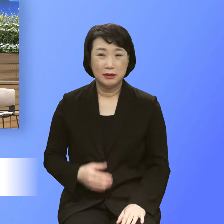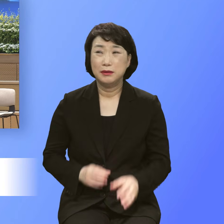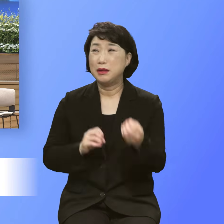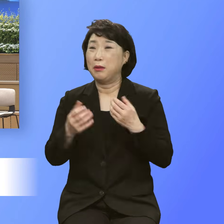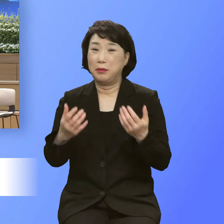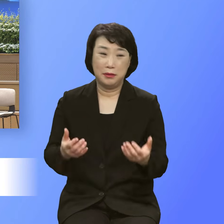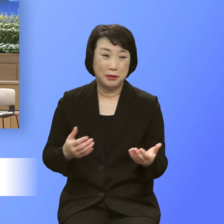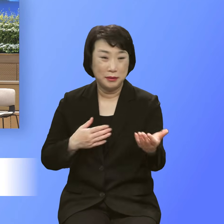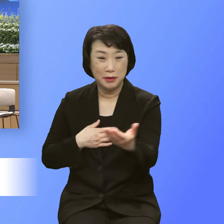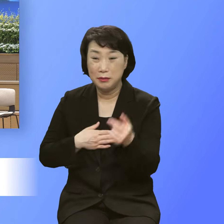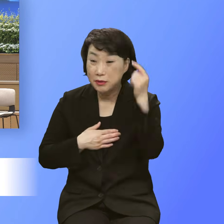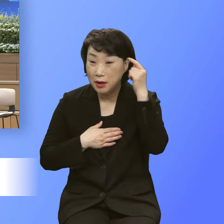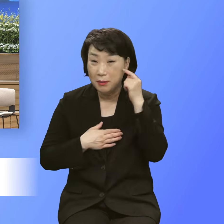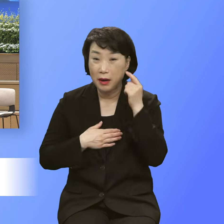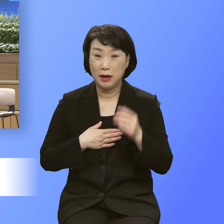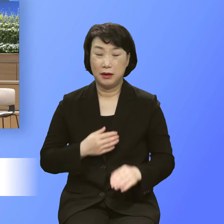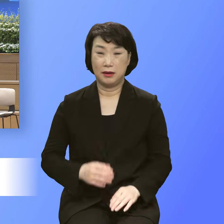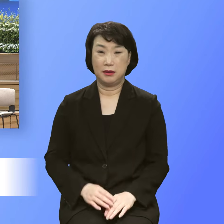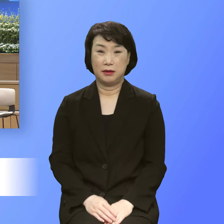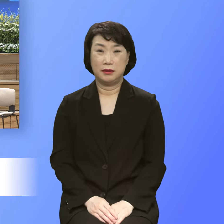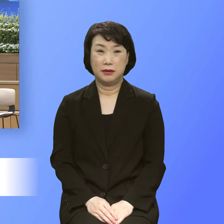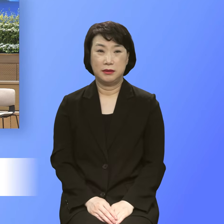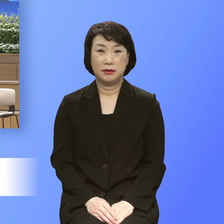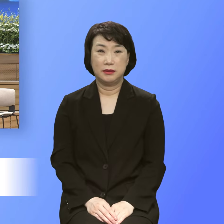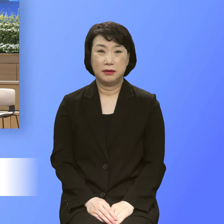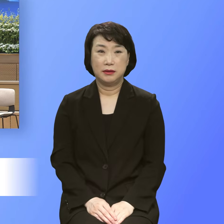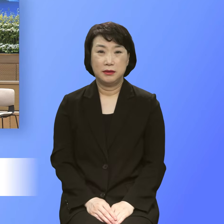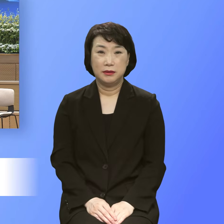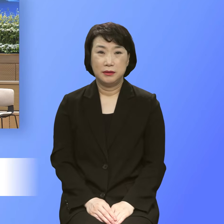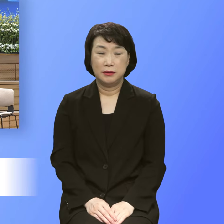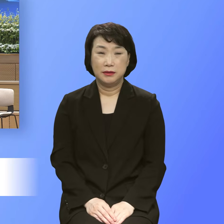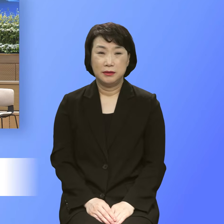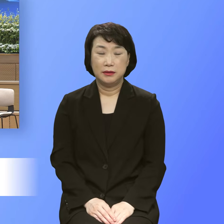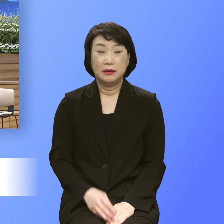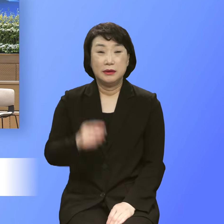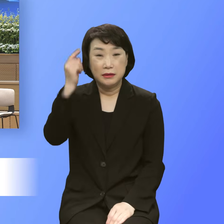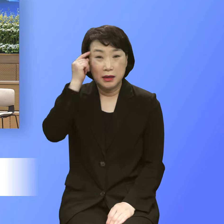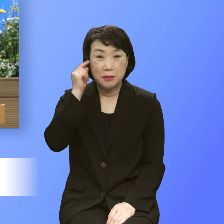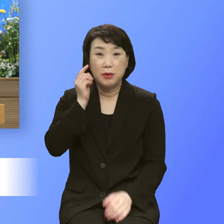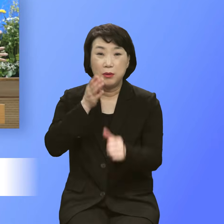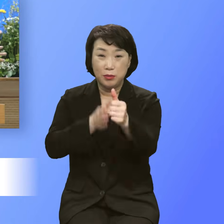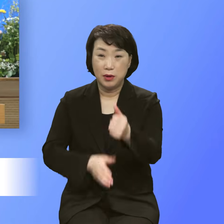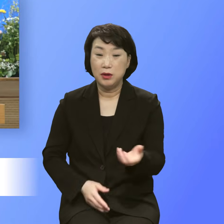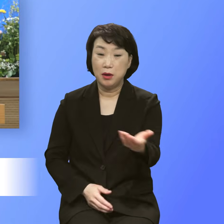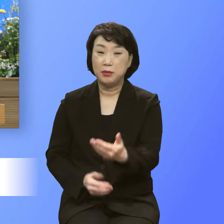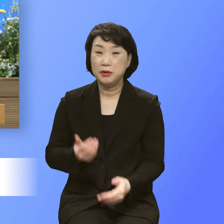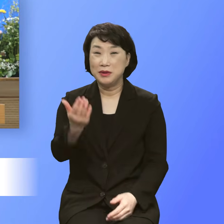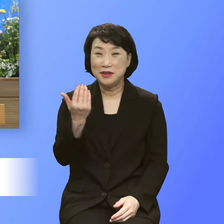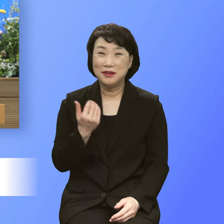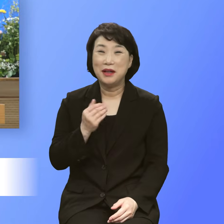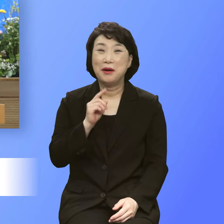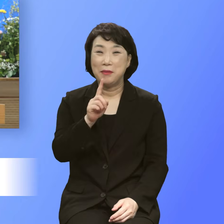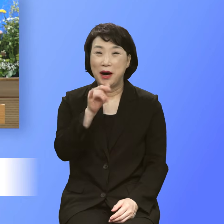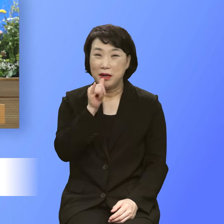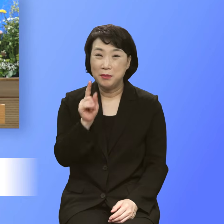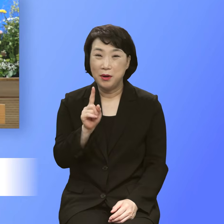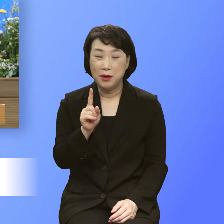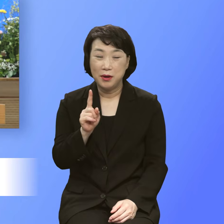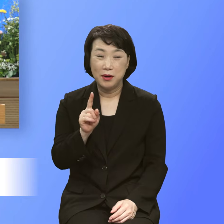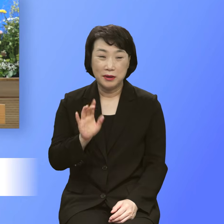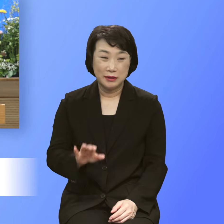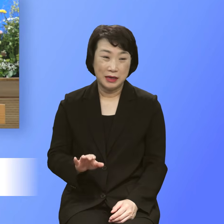뭐라고 답변하겠느냐 이 말이야. 응? 잘 봐. 요전에 뭐라고 했느냐?